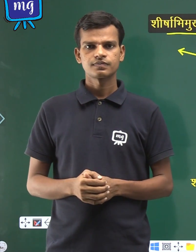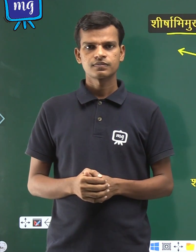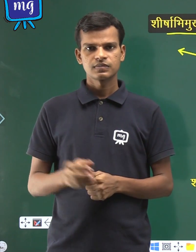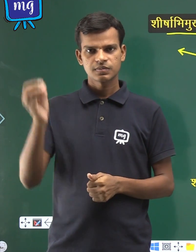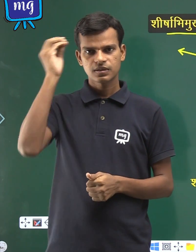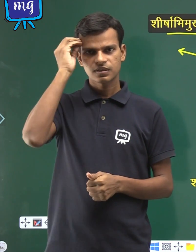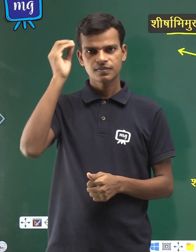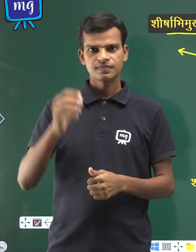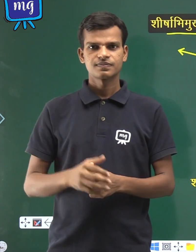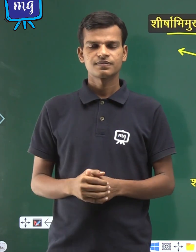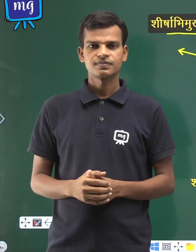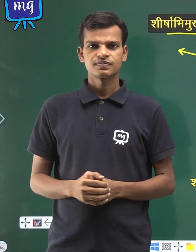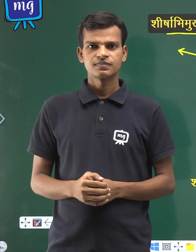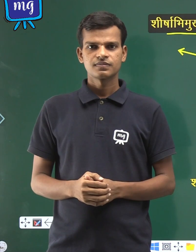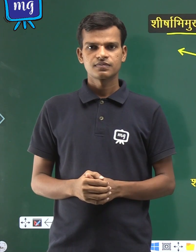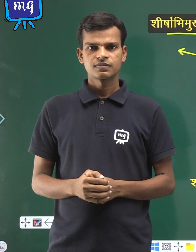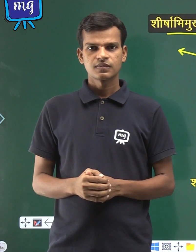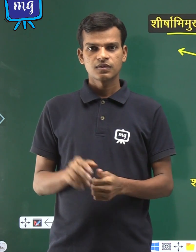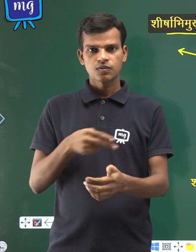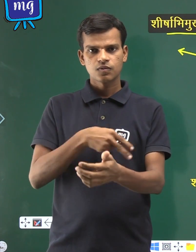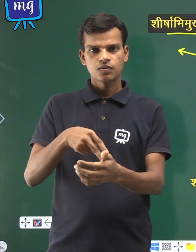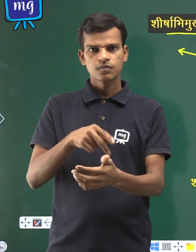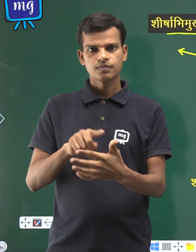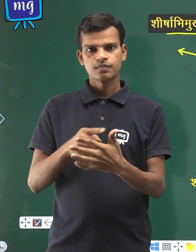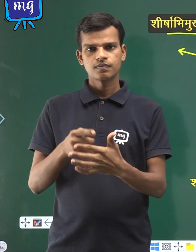समझ आ गया? शीर्षाभिमुख कोण